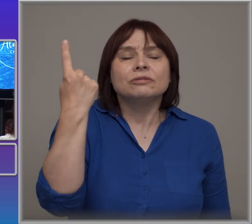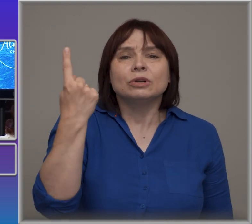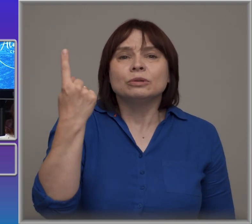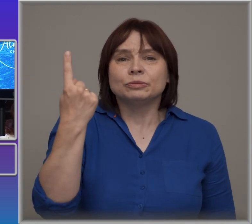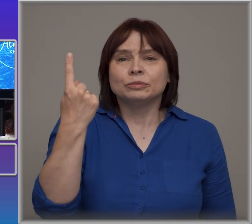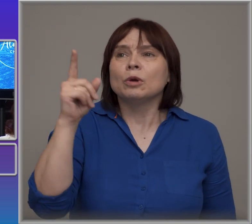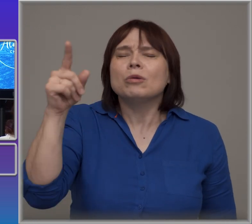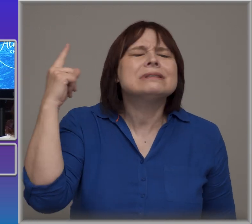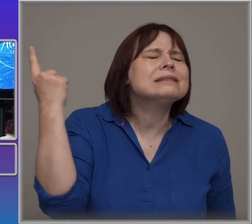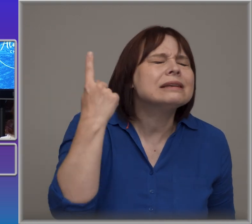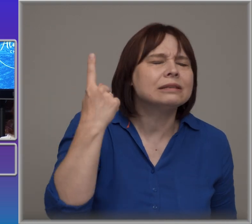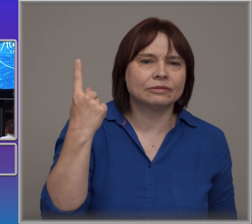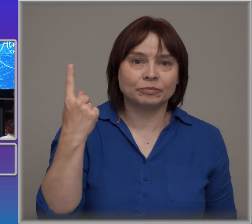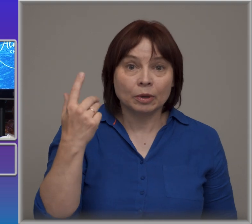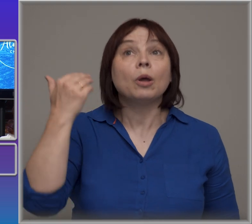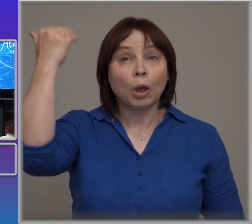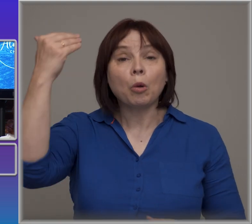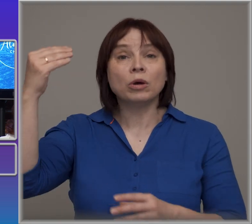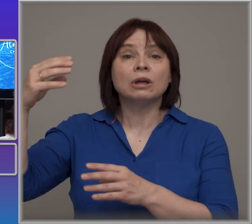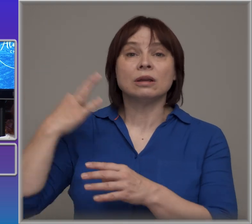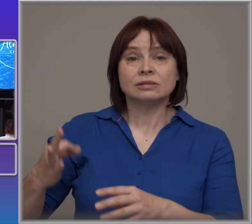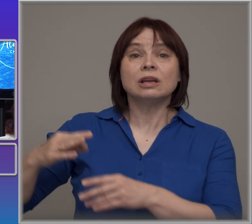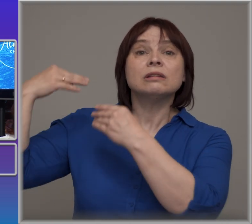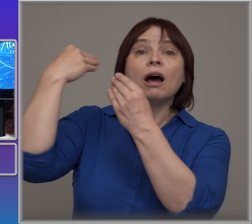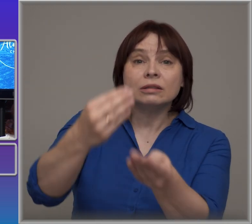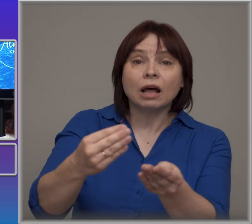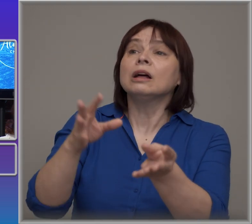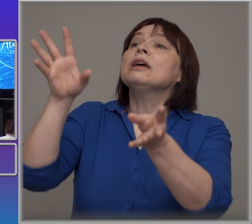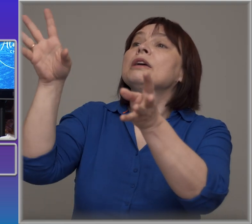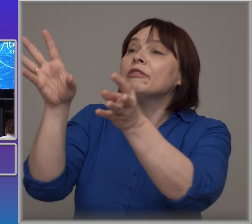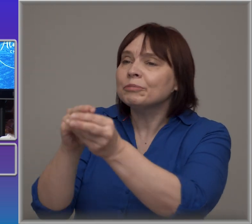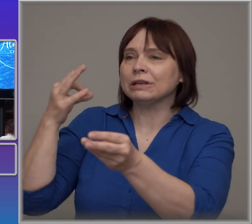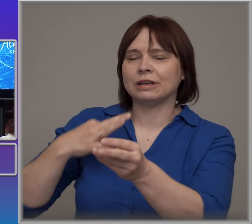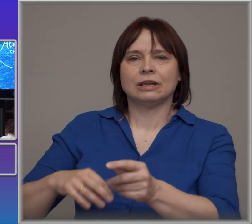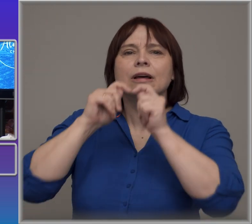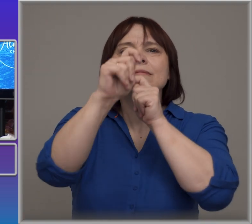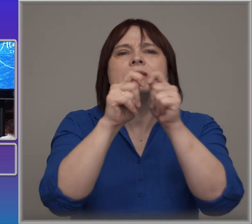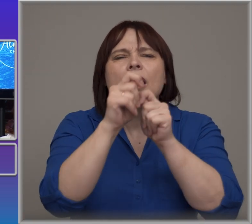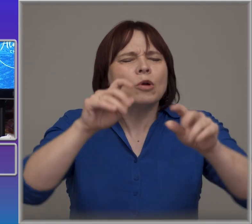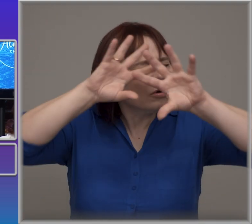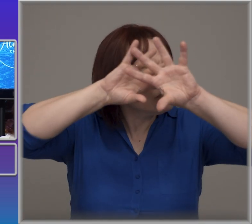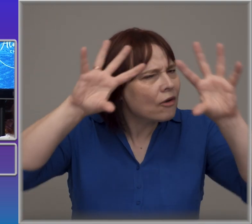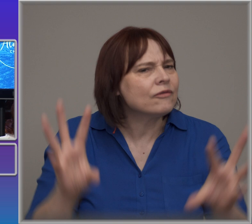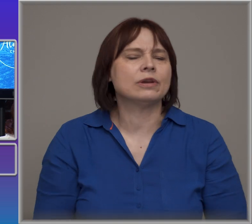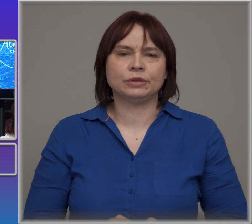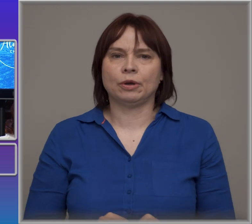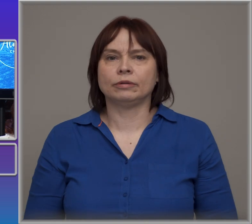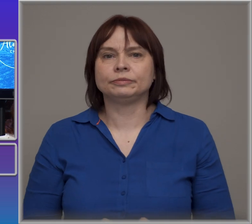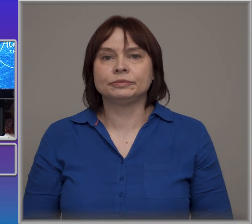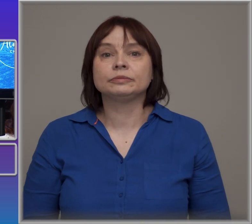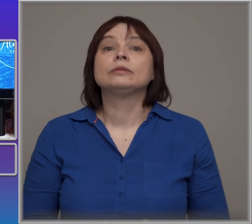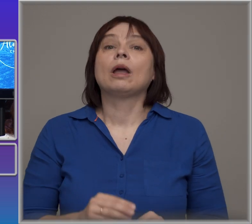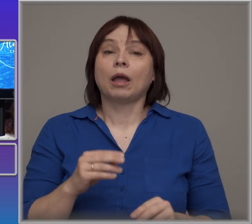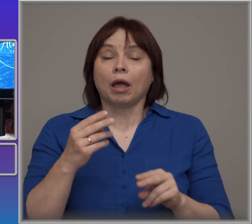кто отдал своего Сына, не дарует ли нам вместе с Ним и всего?» Поэтому Господь, обращаясь в свое время к